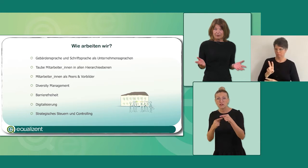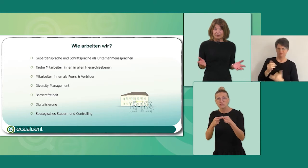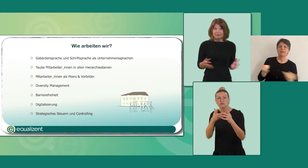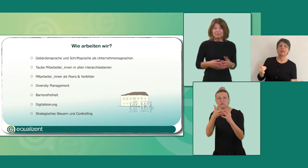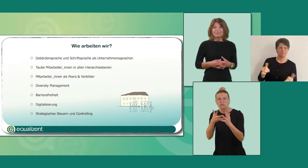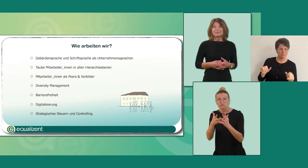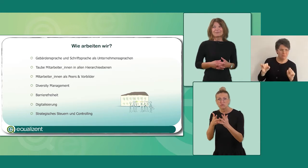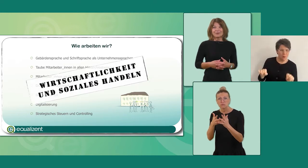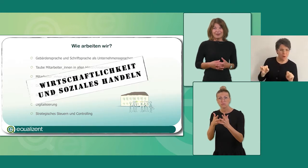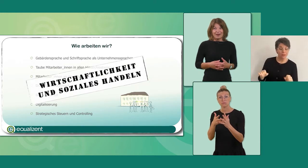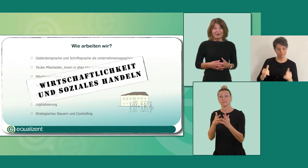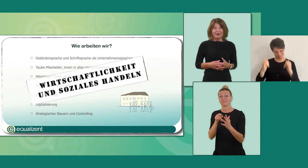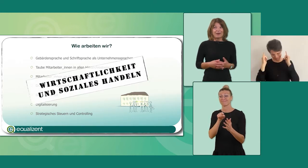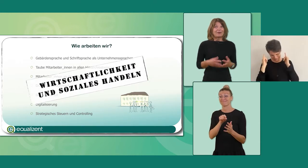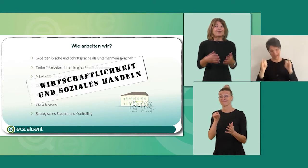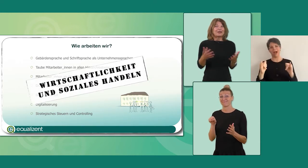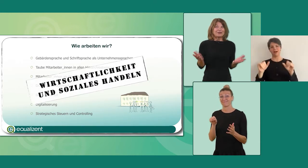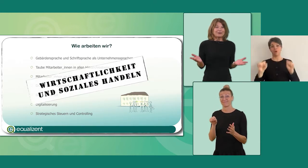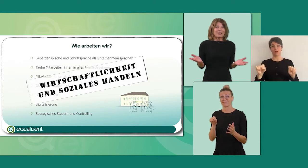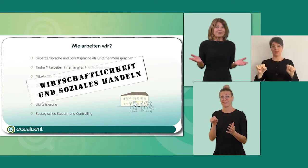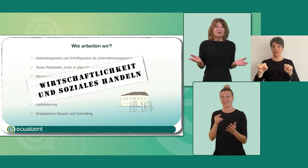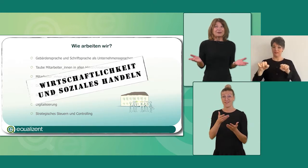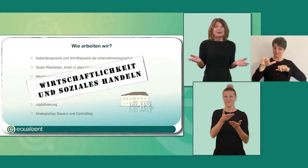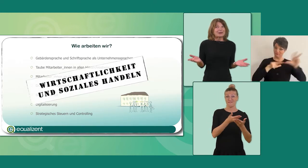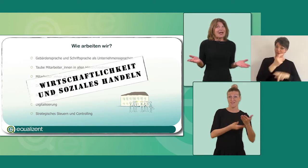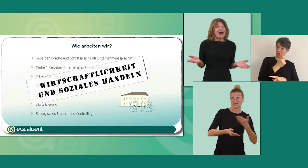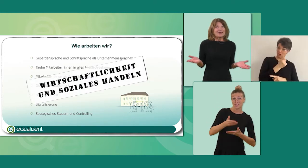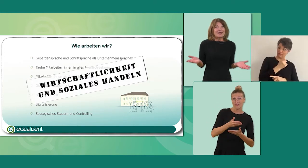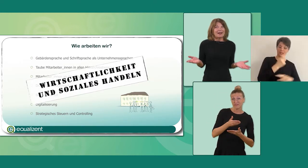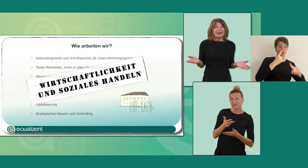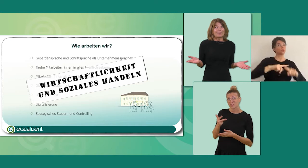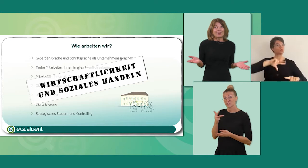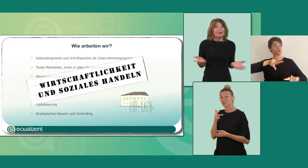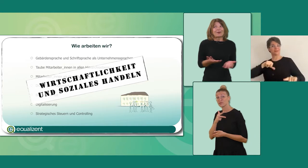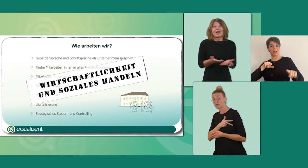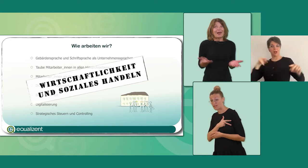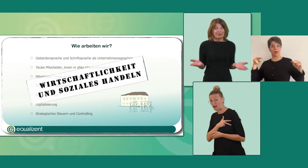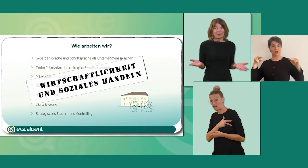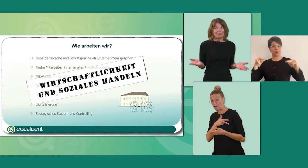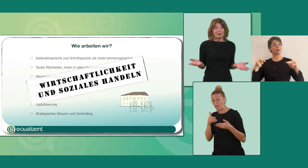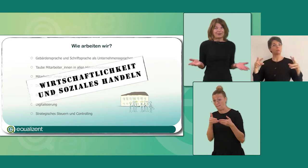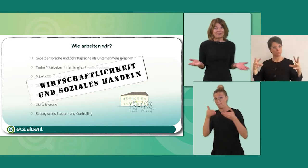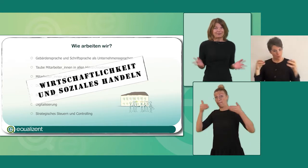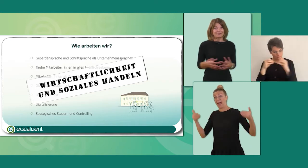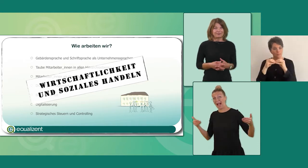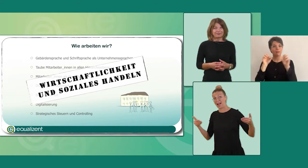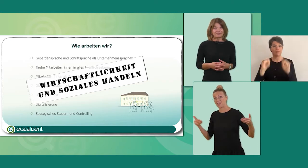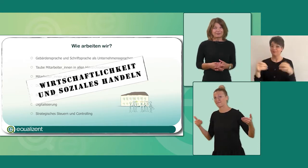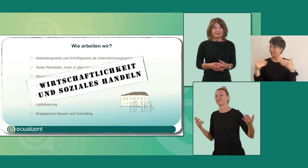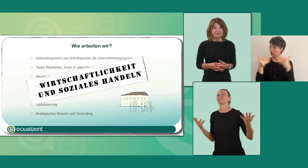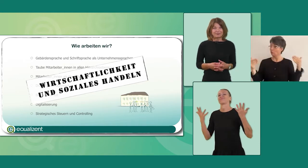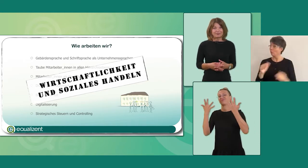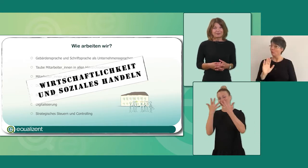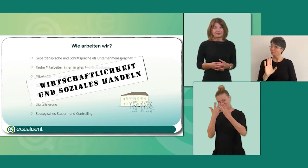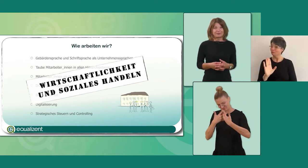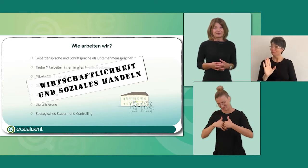überhaupt? Ja, weil wirtschaftliches und soziales Handeln bei uns kein Widerspruch ist.